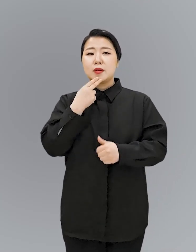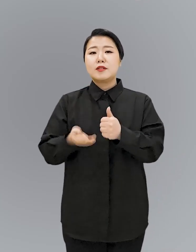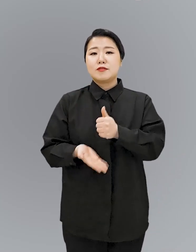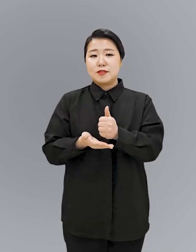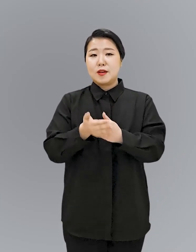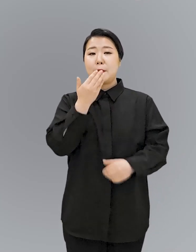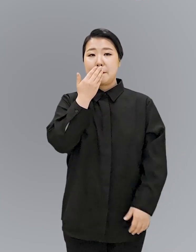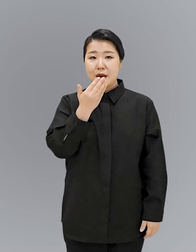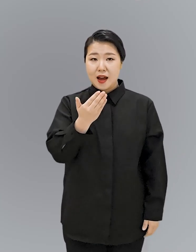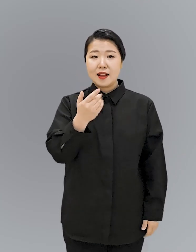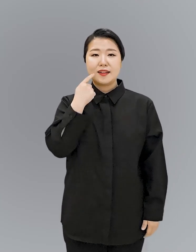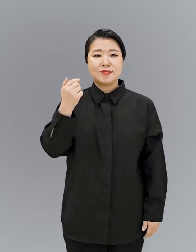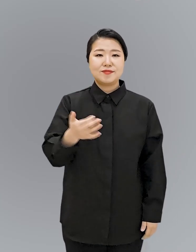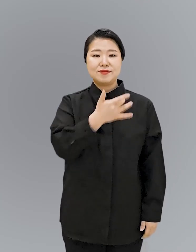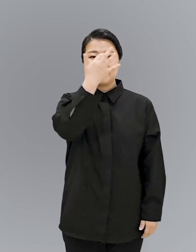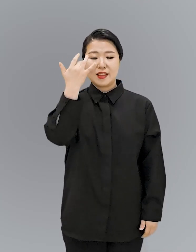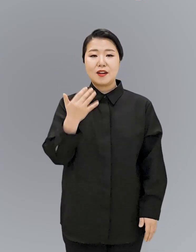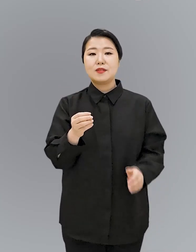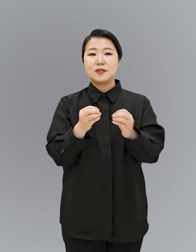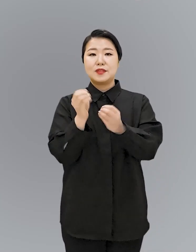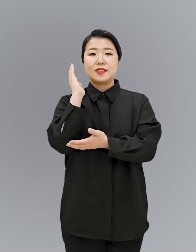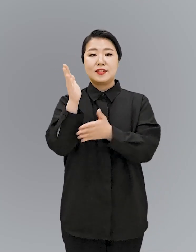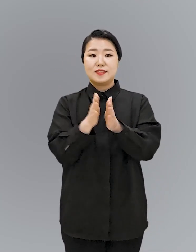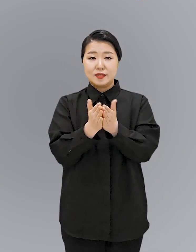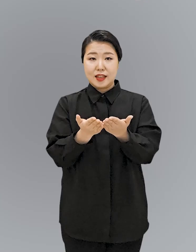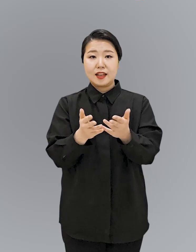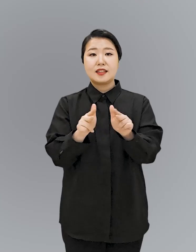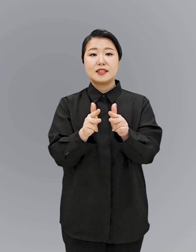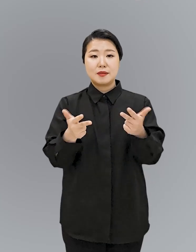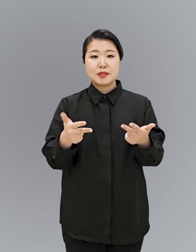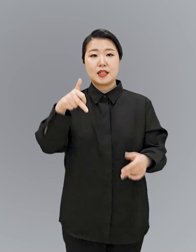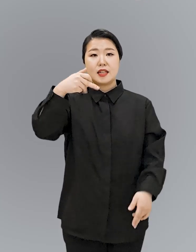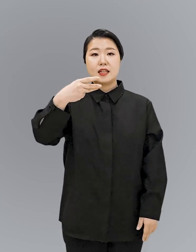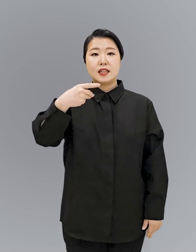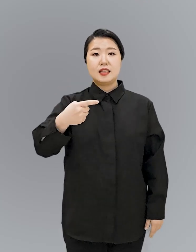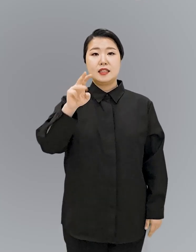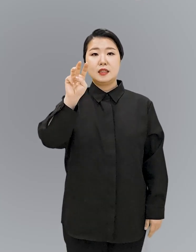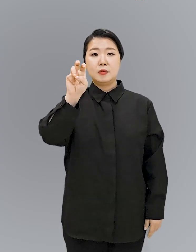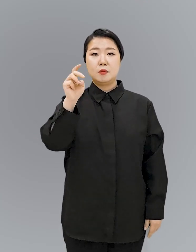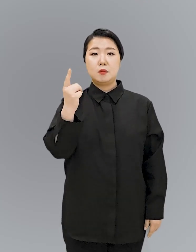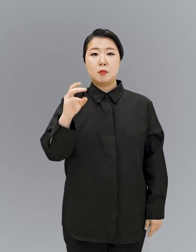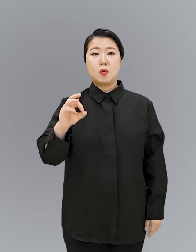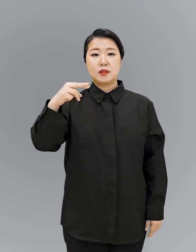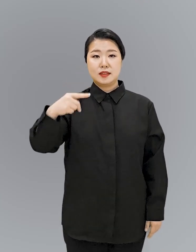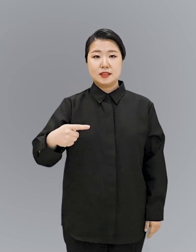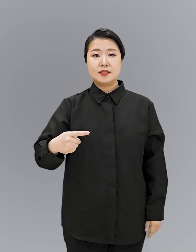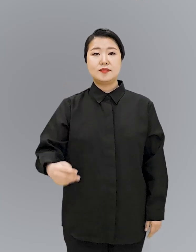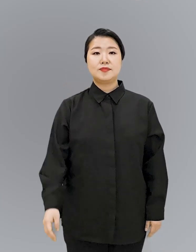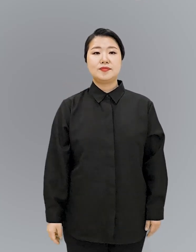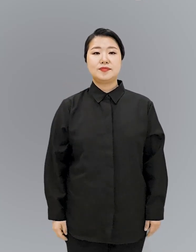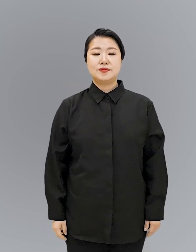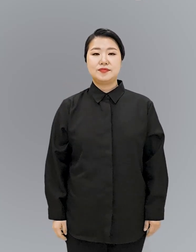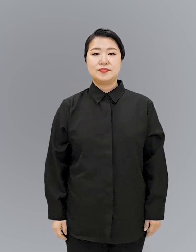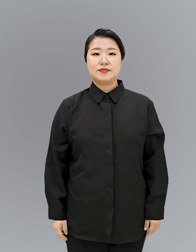독자들에게 망설임 없이 권할 수 있는 아름다운 소설이다. 잡지 르몽드.